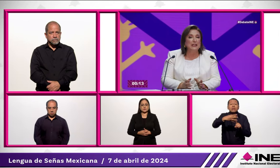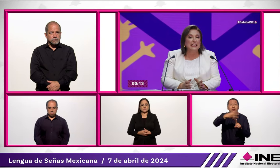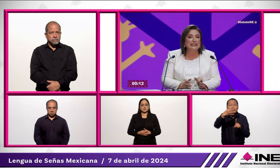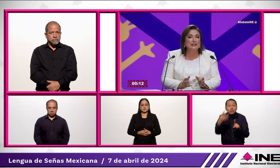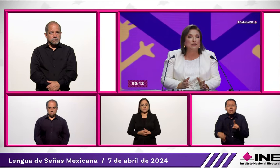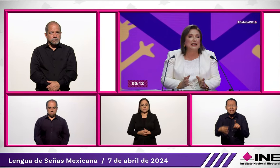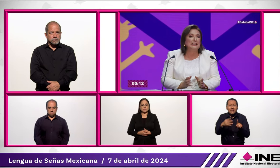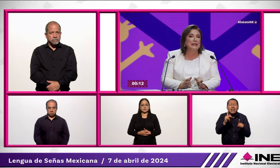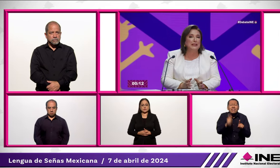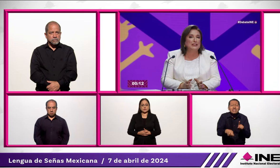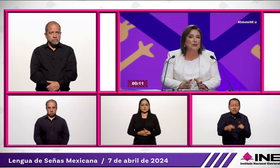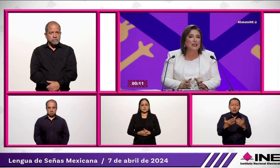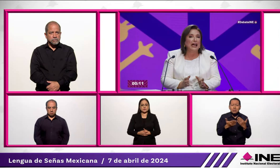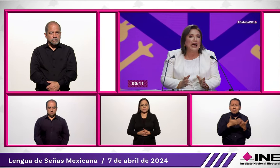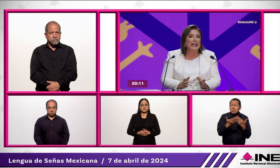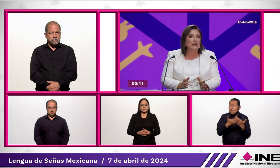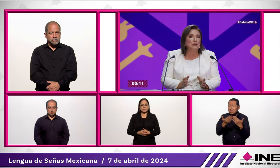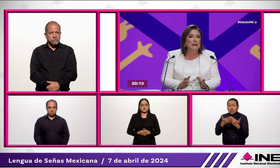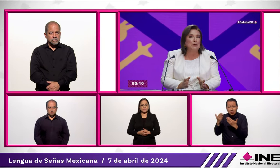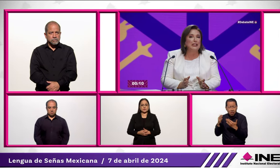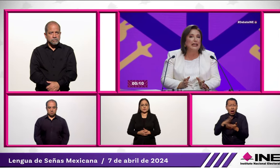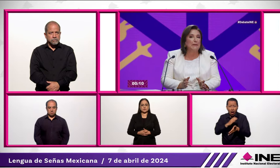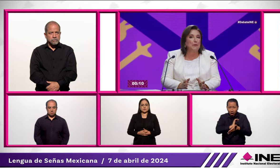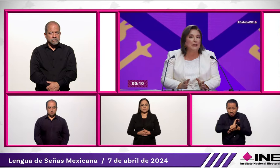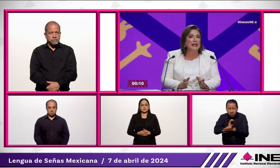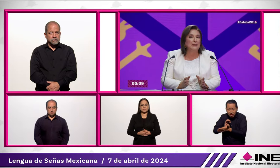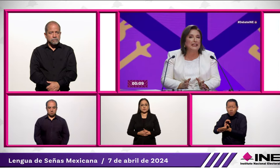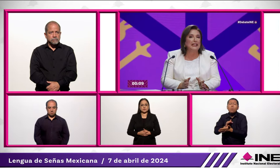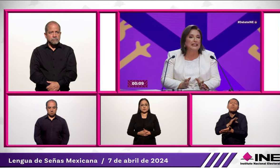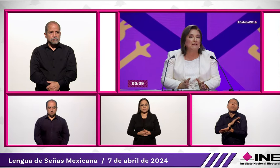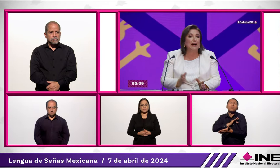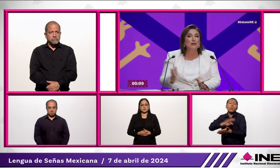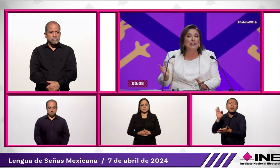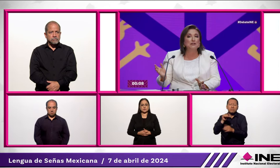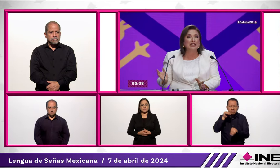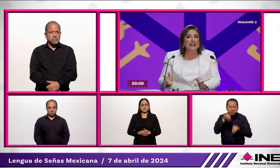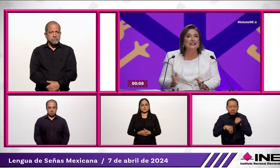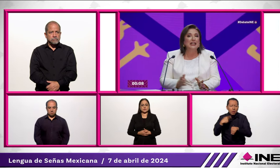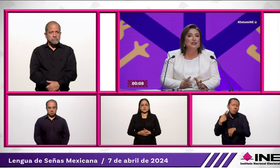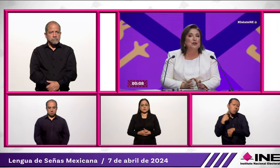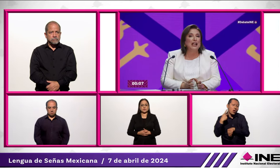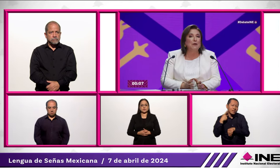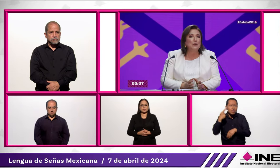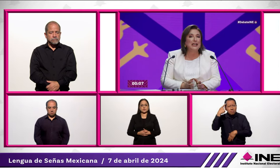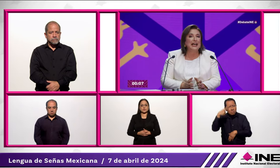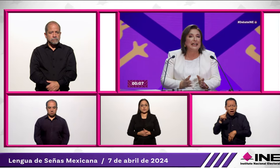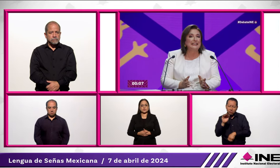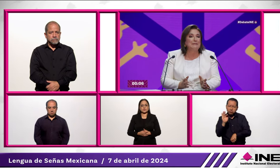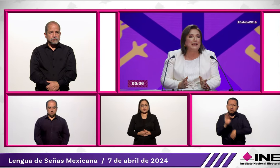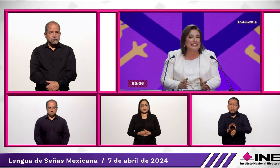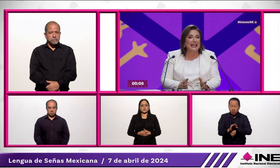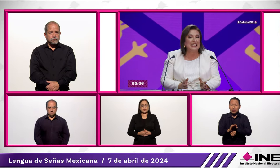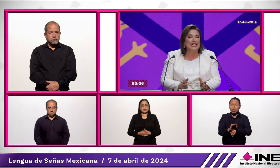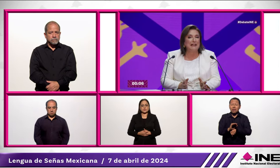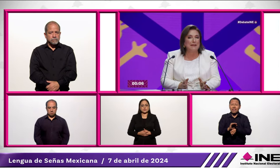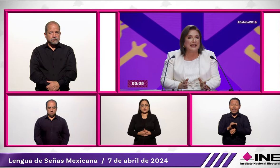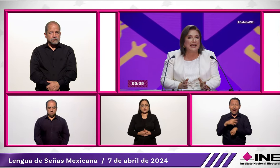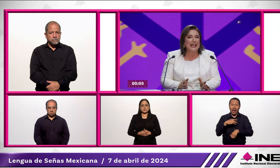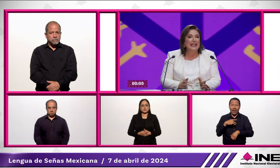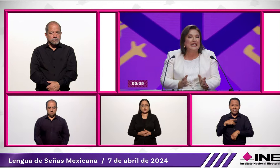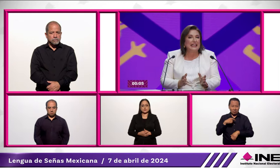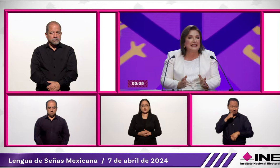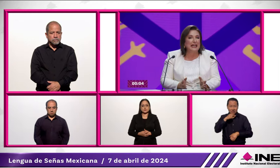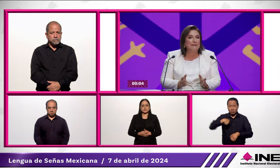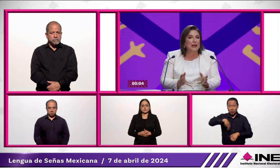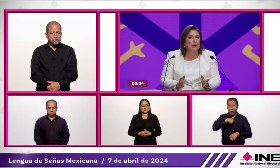estas minorías que sufren discriminación. Haré toda una política pública en materia de trabajo. De los tres, soy la única que es empresaria